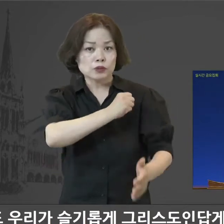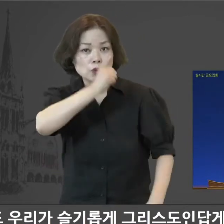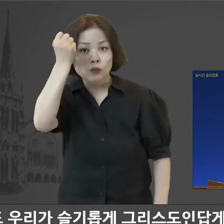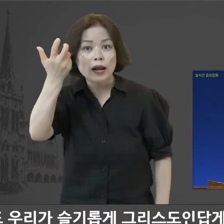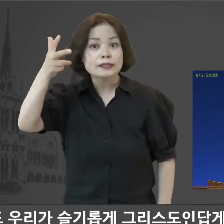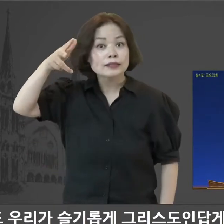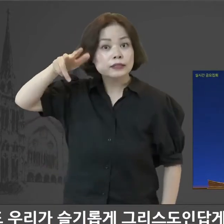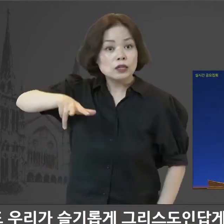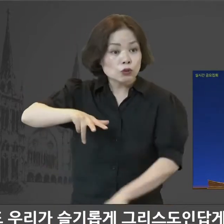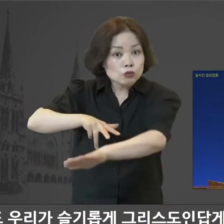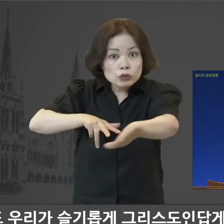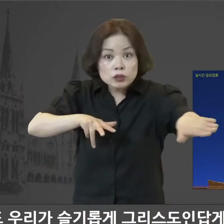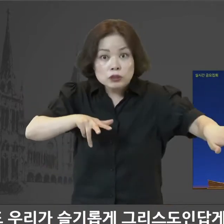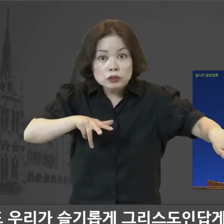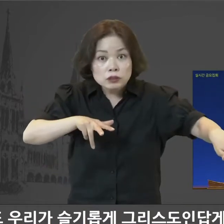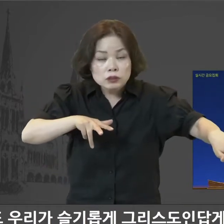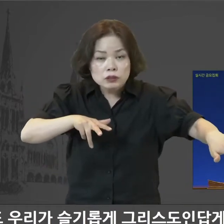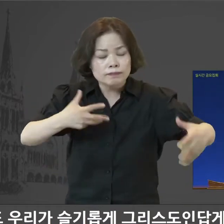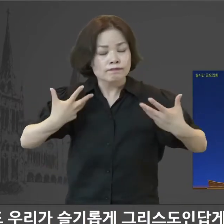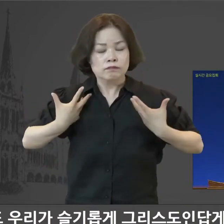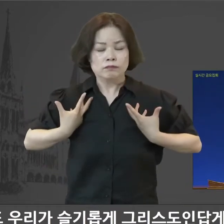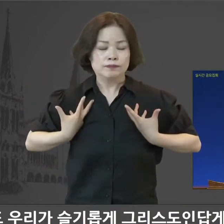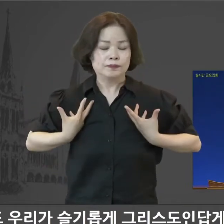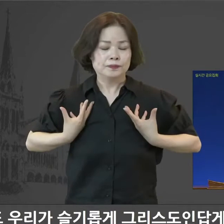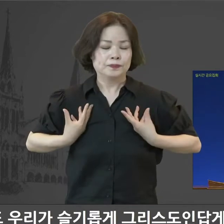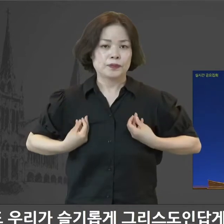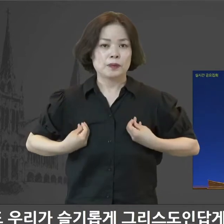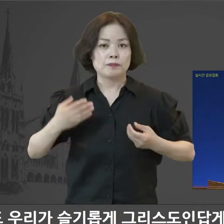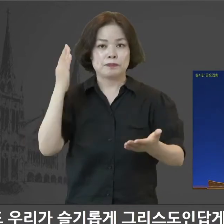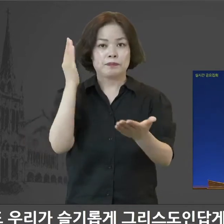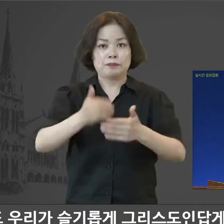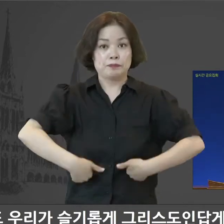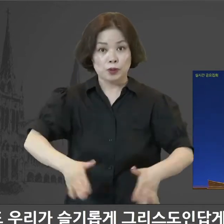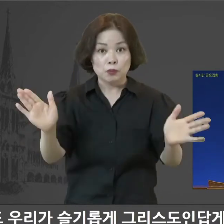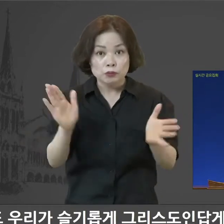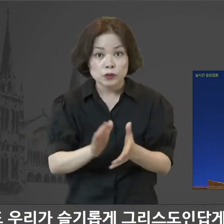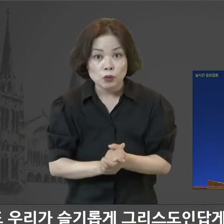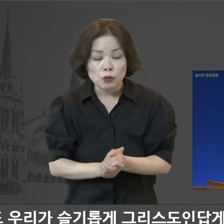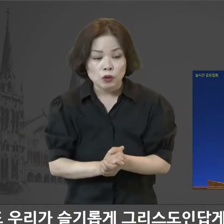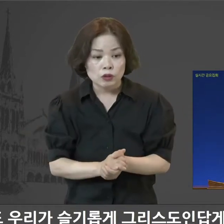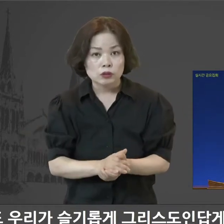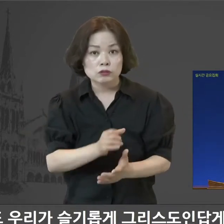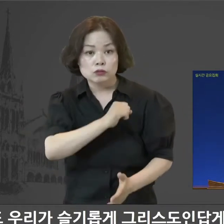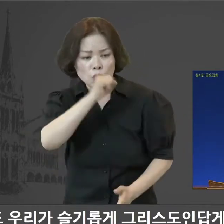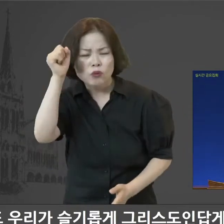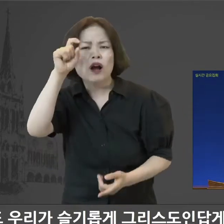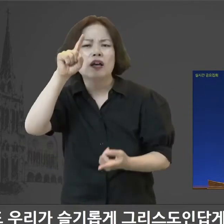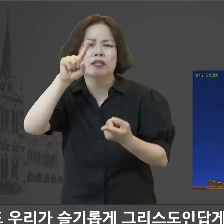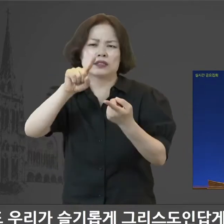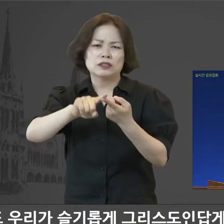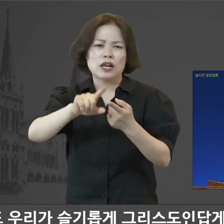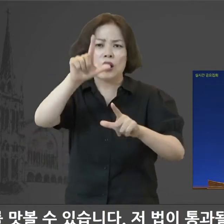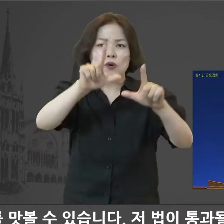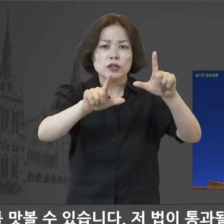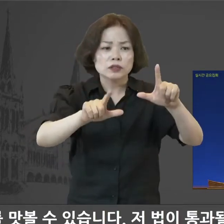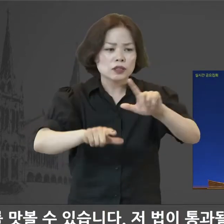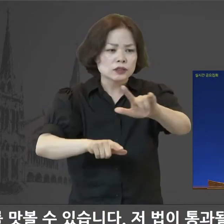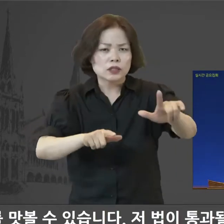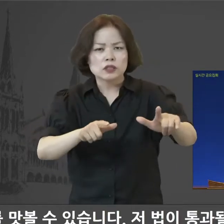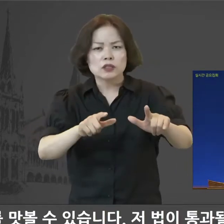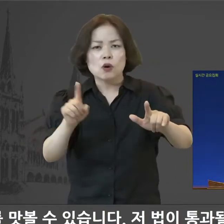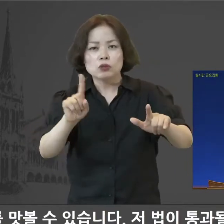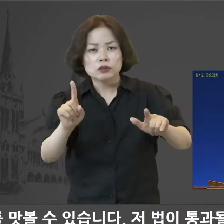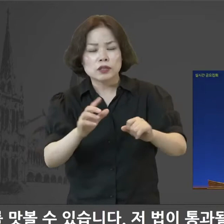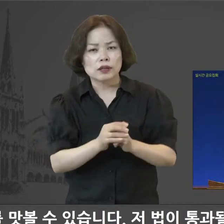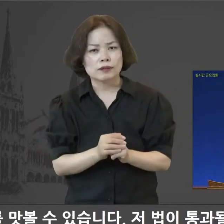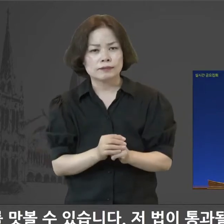통과될지라도 우리는 좌절하거나 절망할 필요가 없는 거예요. 그런 통과되면 통과된 상황에서 우리가 그것과 또 어떻게